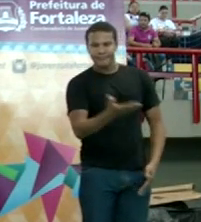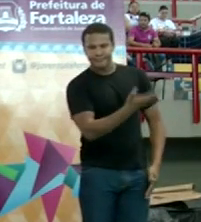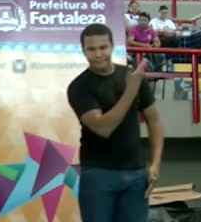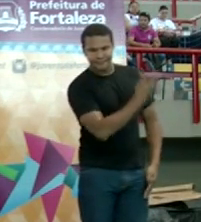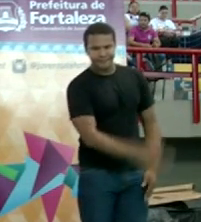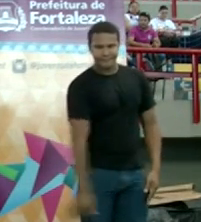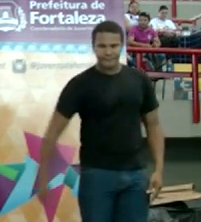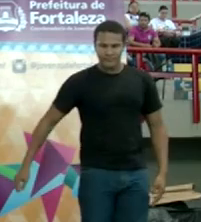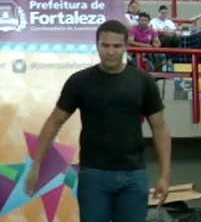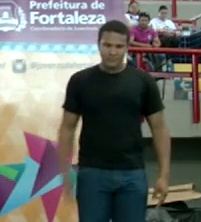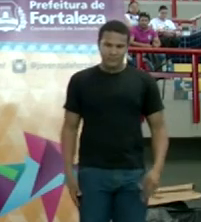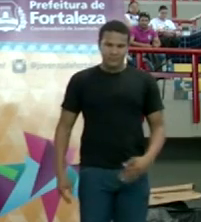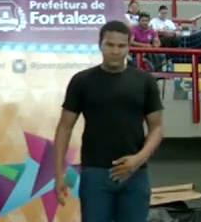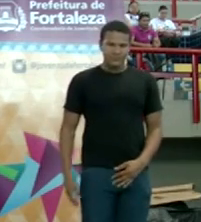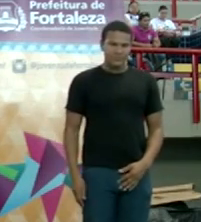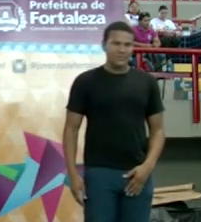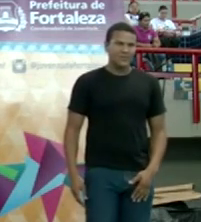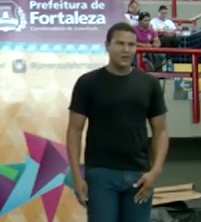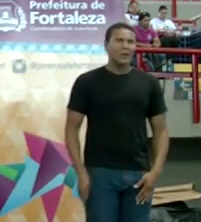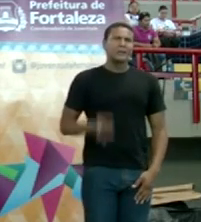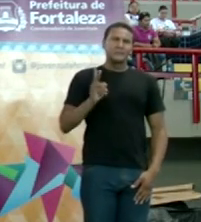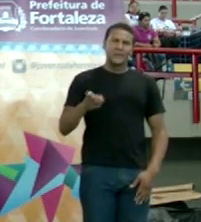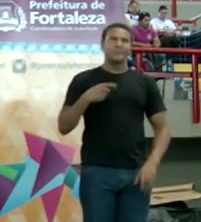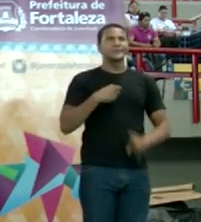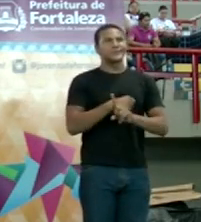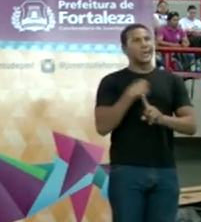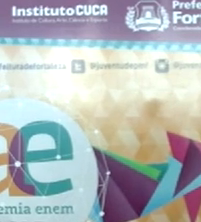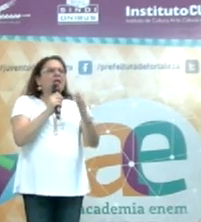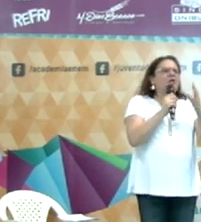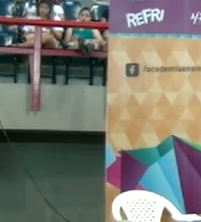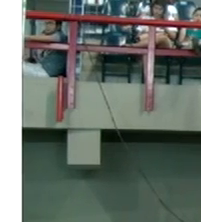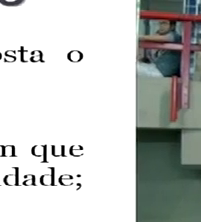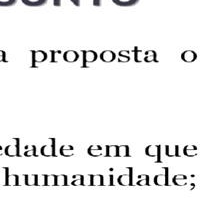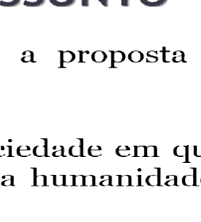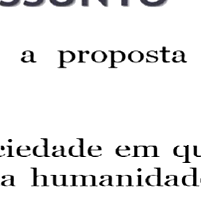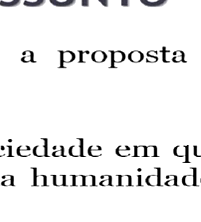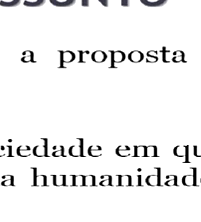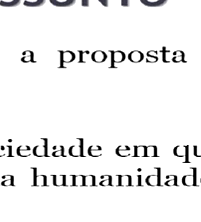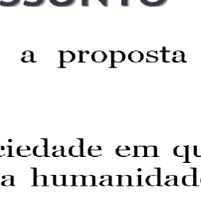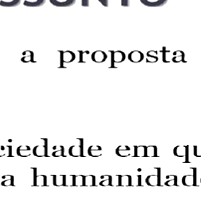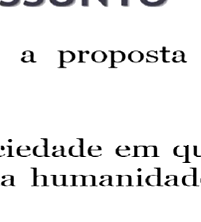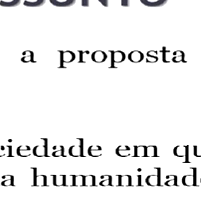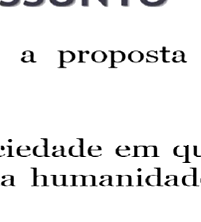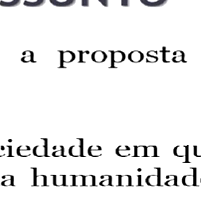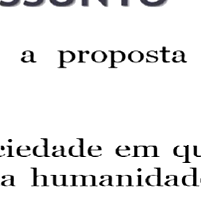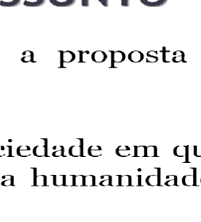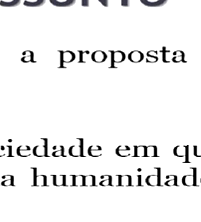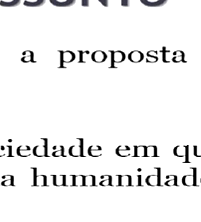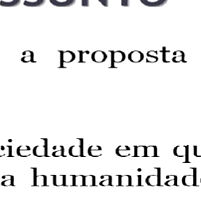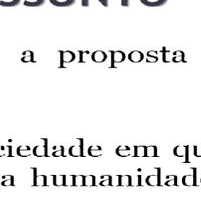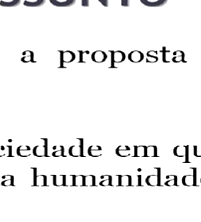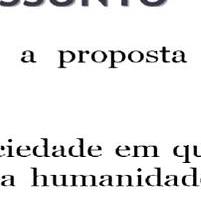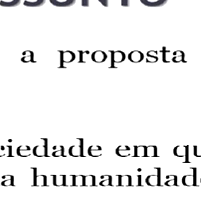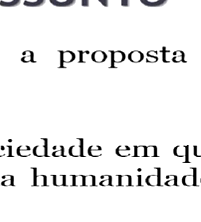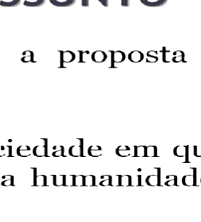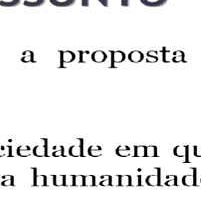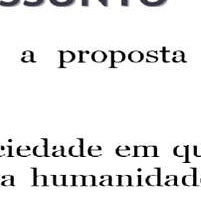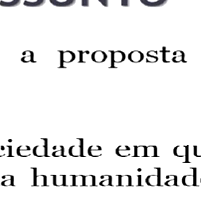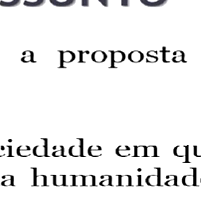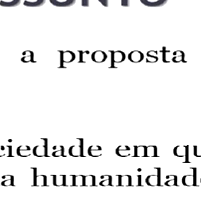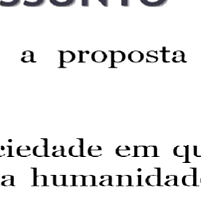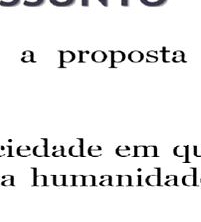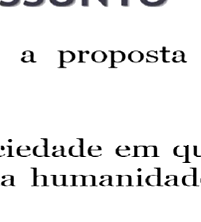vivemos, pessoal, corretor nenhum aguenta este modelo. Ninguém começa em redação dizendo isso. Na sociedade em